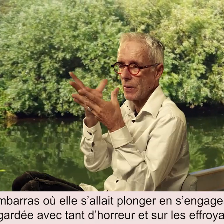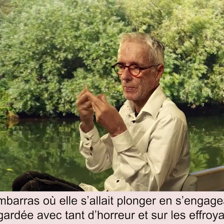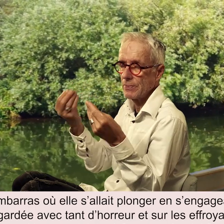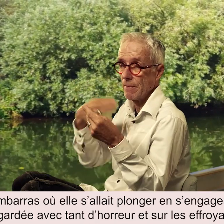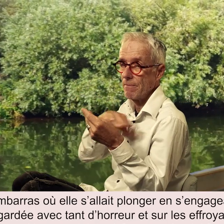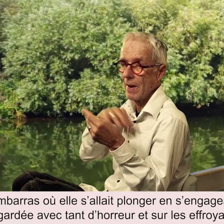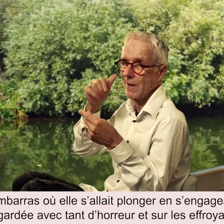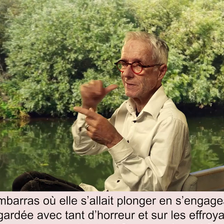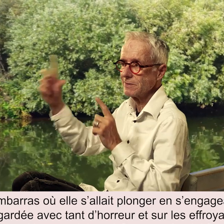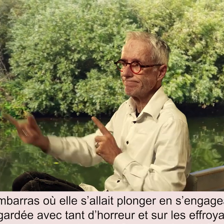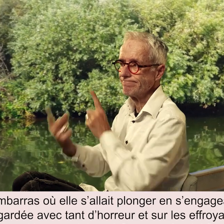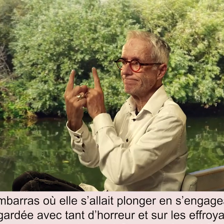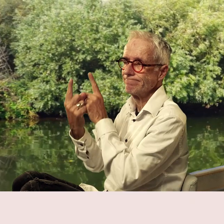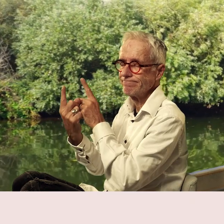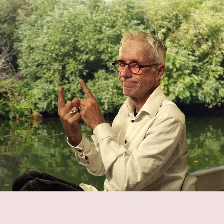duc de Guise.